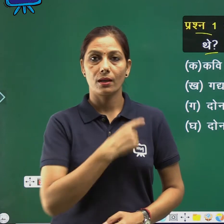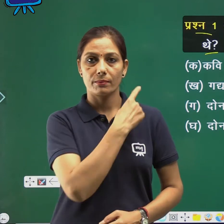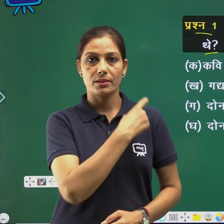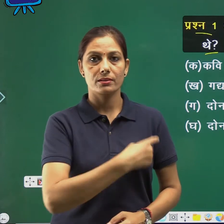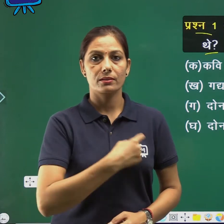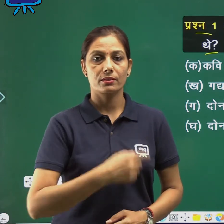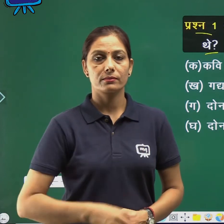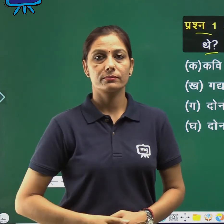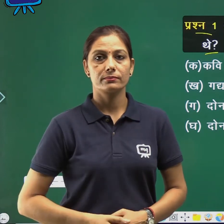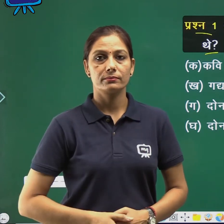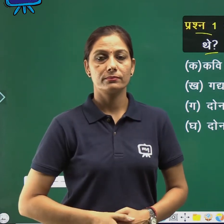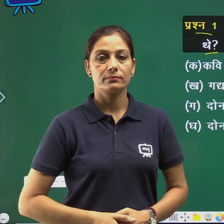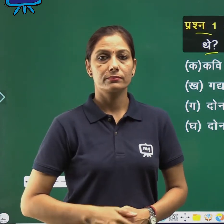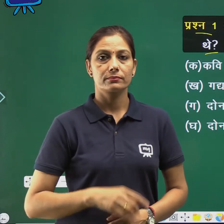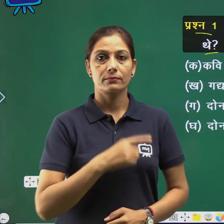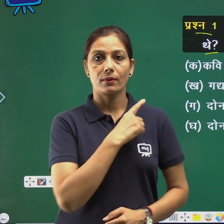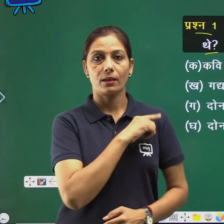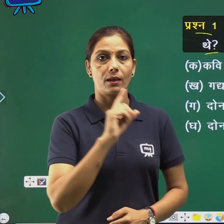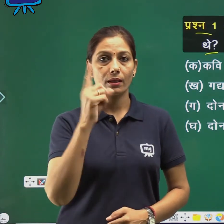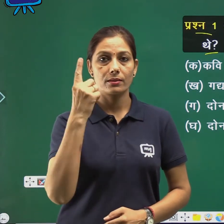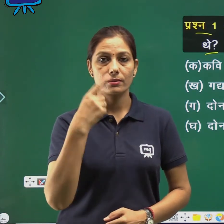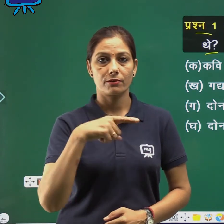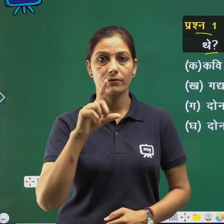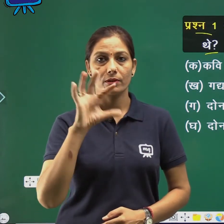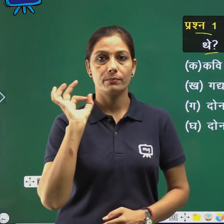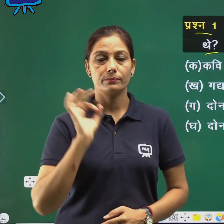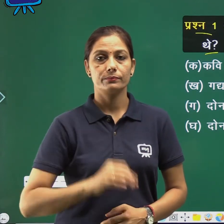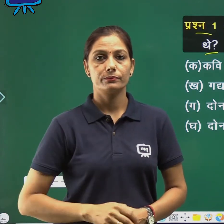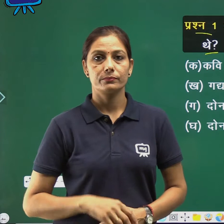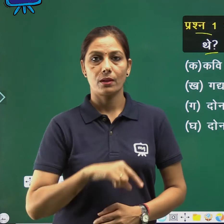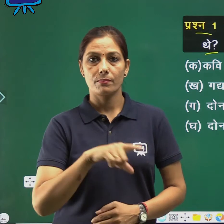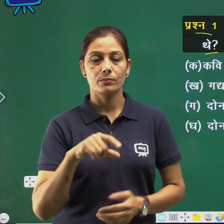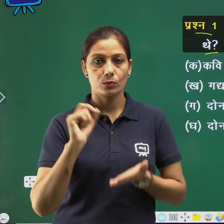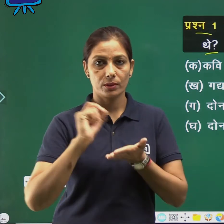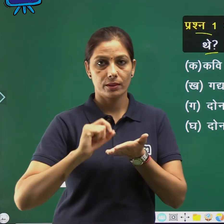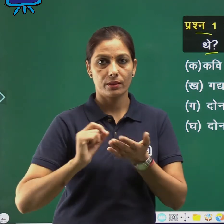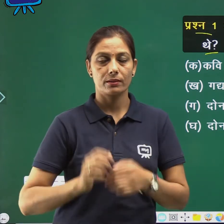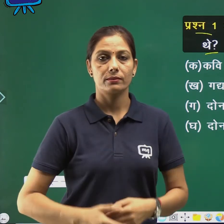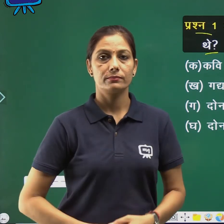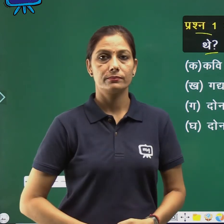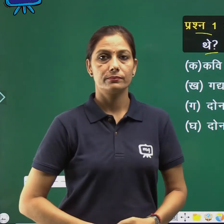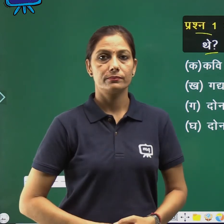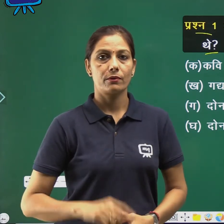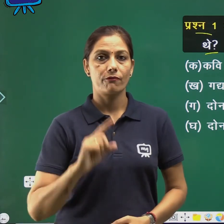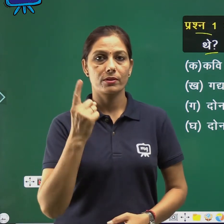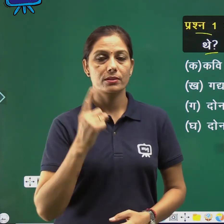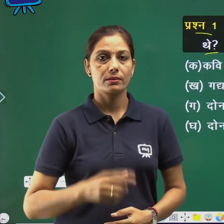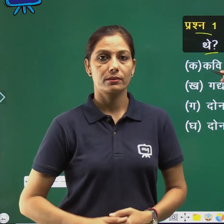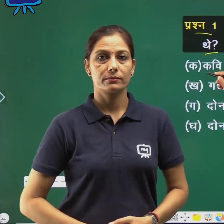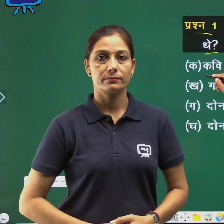से एक सही विकल्प आपको लिखना है। पहला